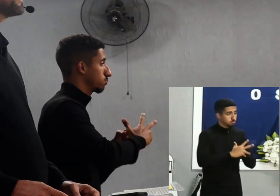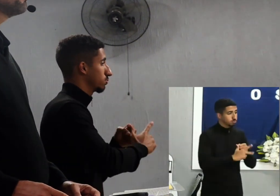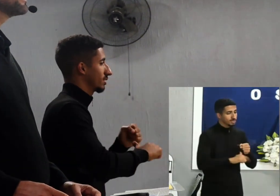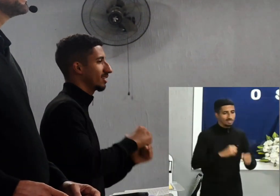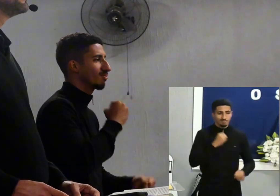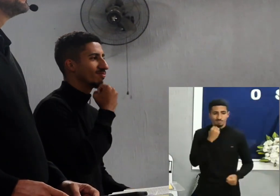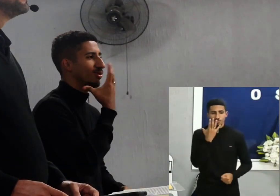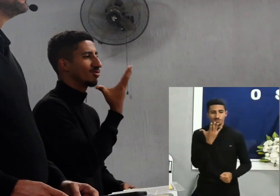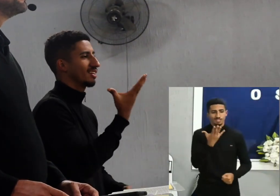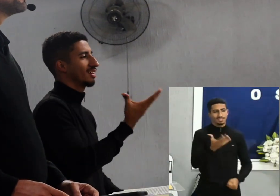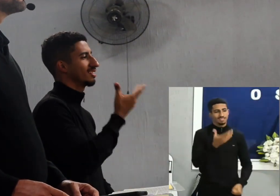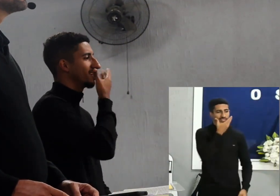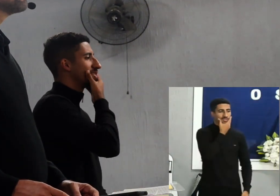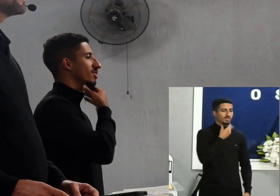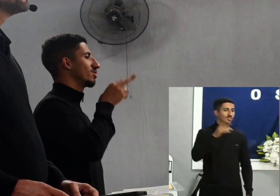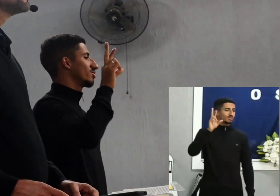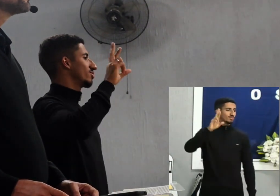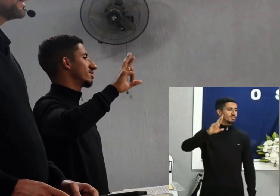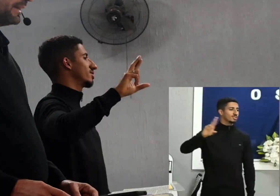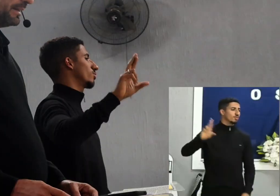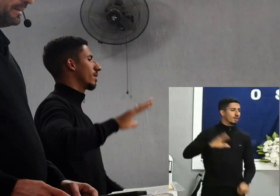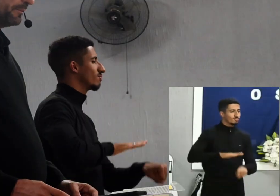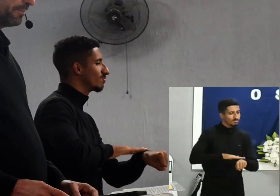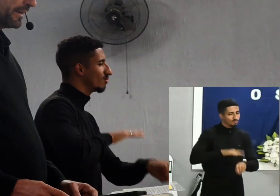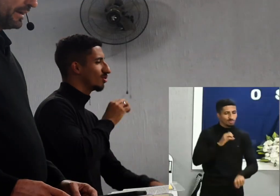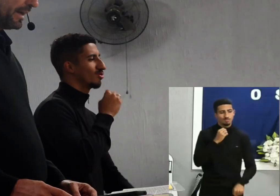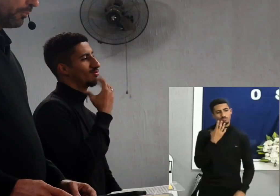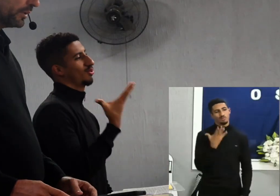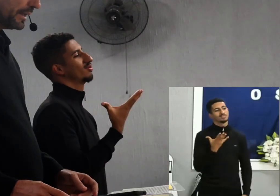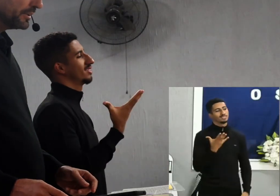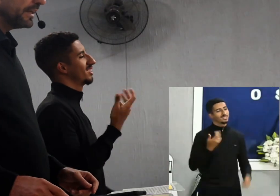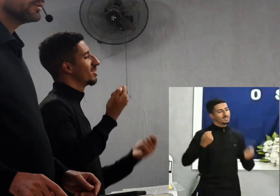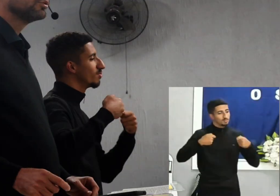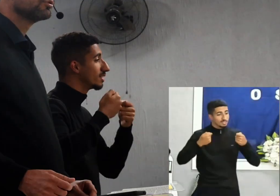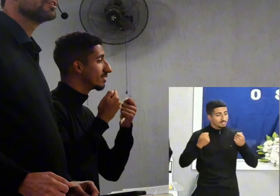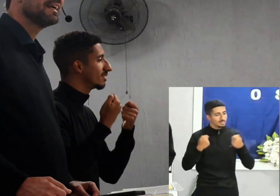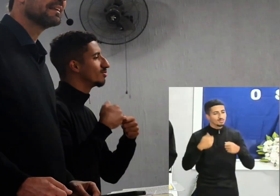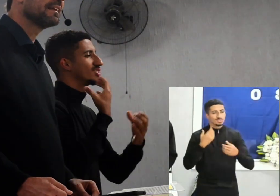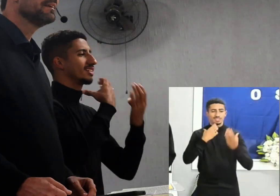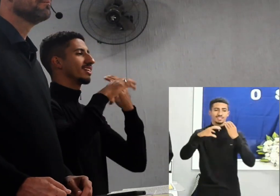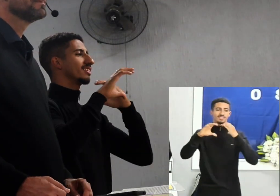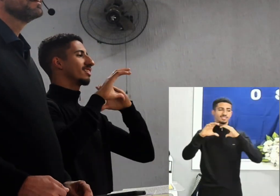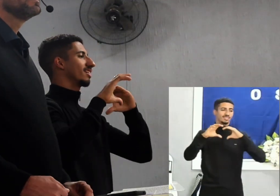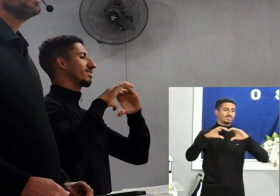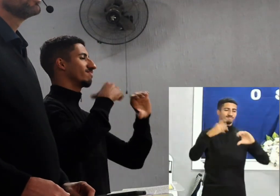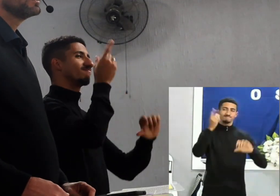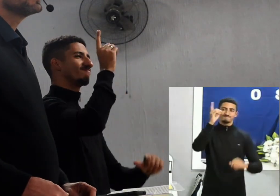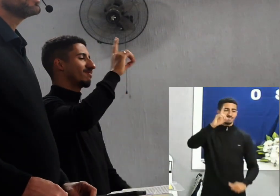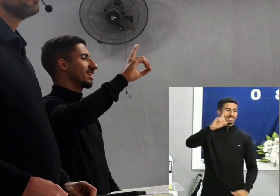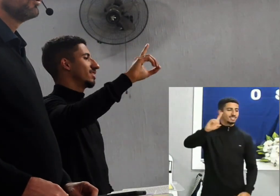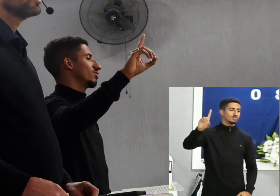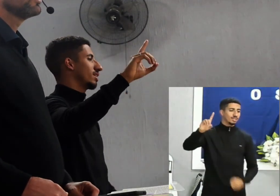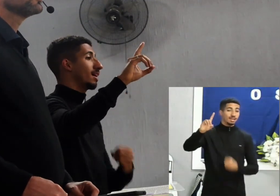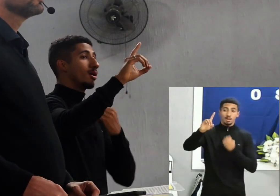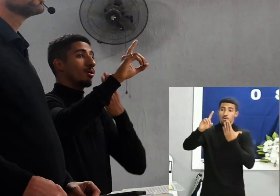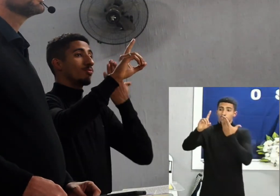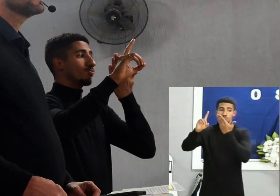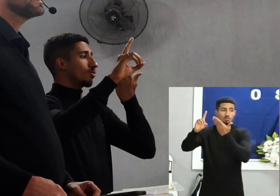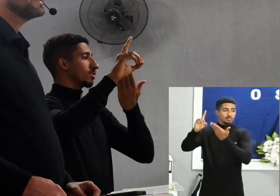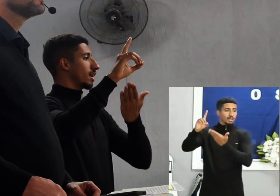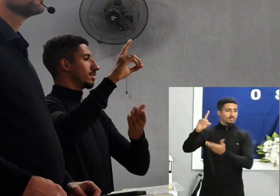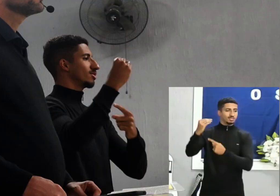precisamos cantar para Ele. Precisamos lembrar disso, e é a bondade dEle que nos sustenta, né? É por Ele ser bom que nós